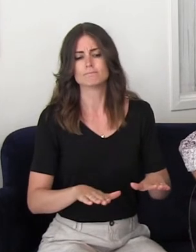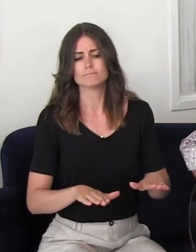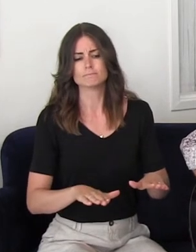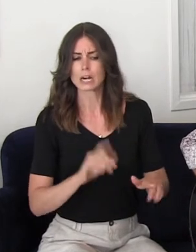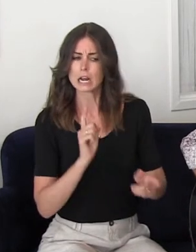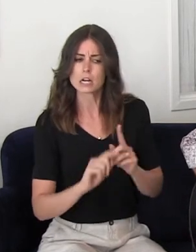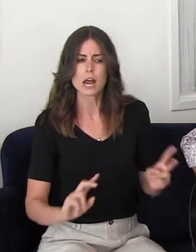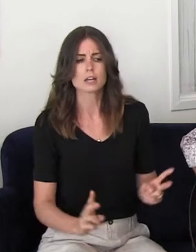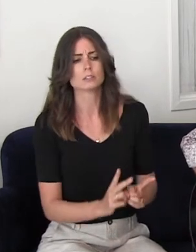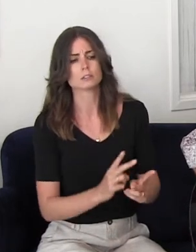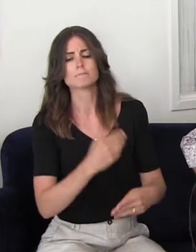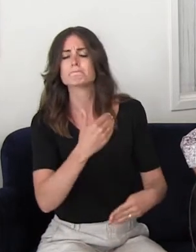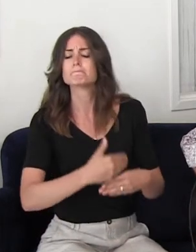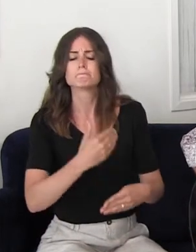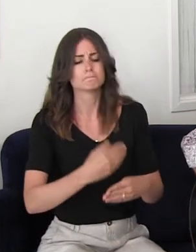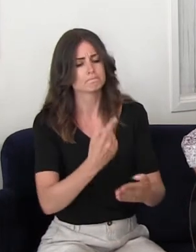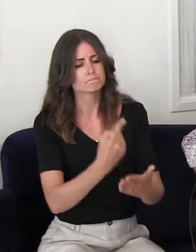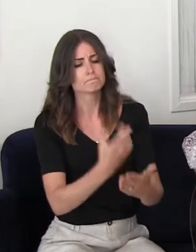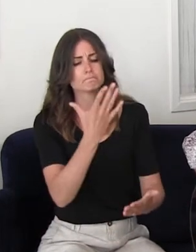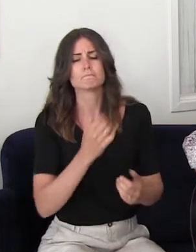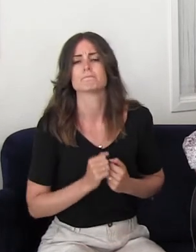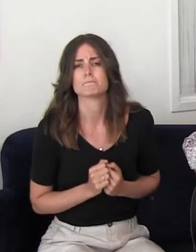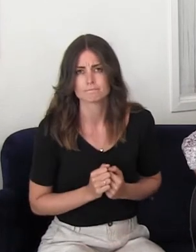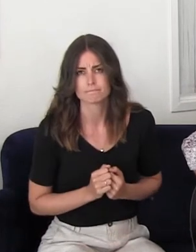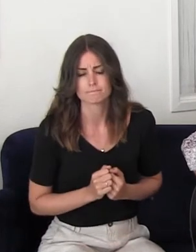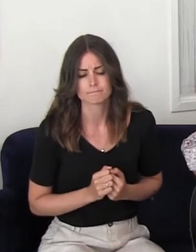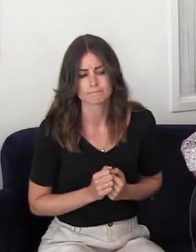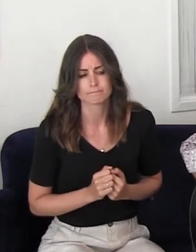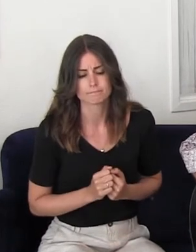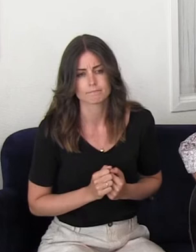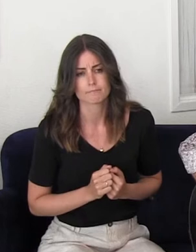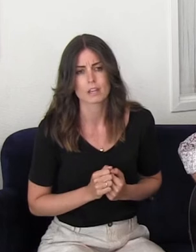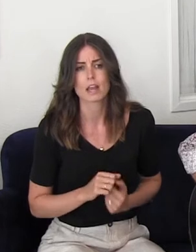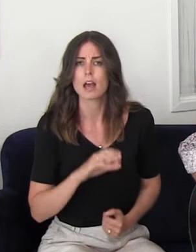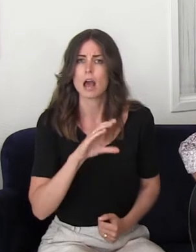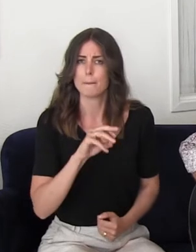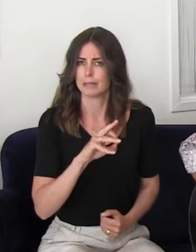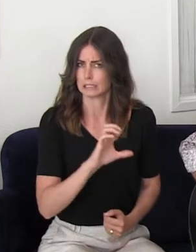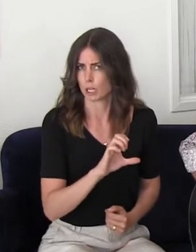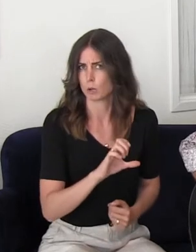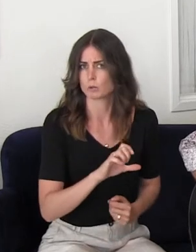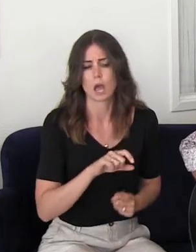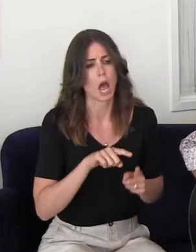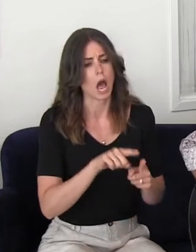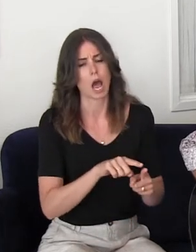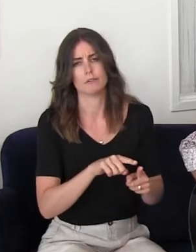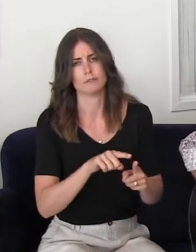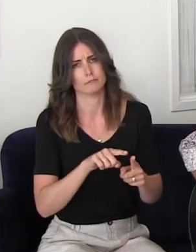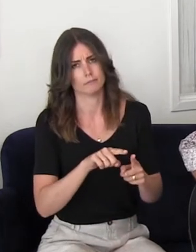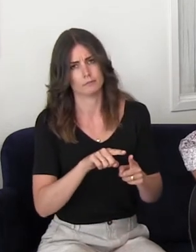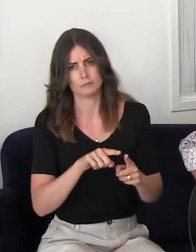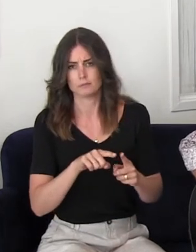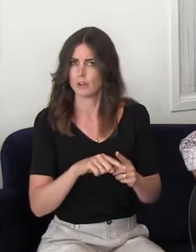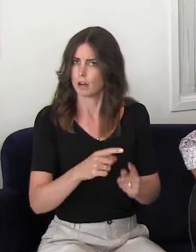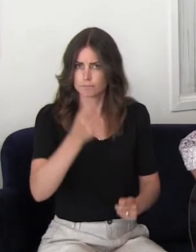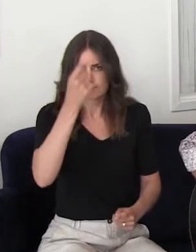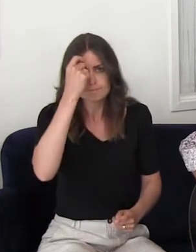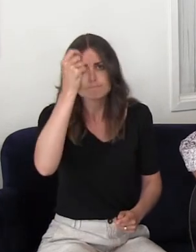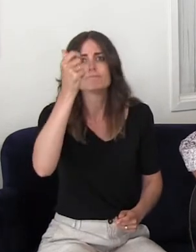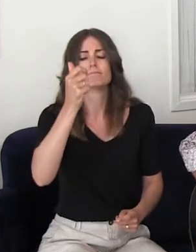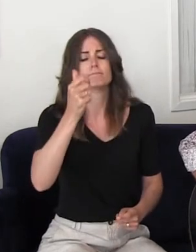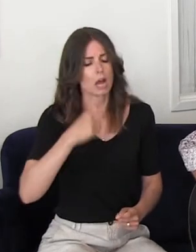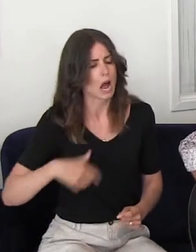fast han kanske har ett udda sätt. Att Amadeus var briljant råder